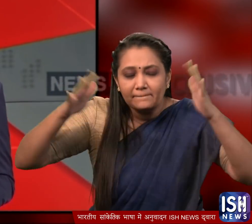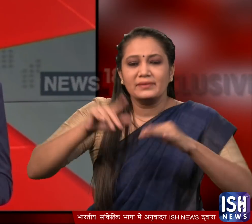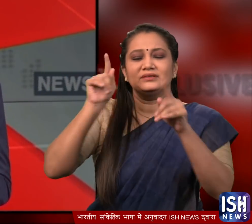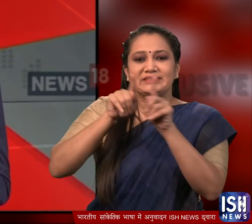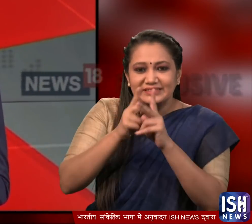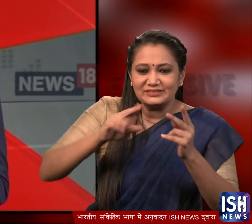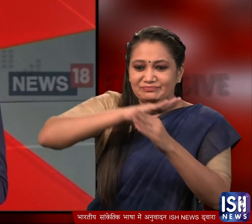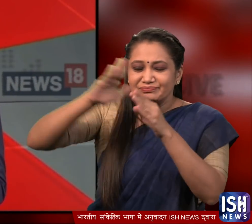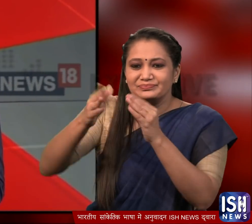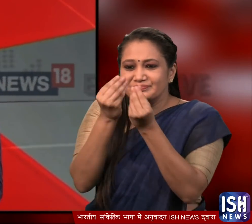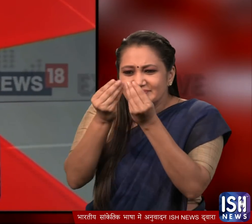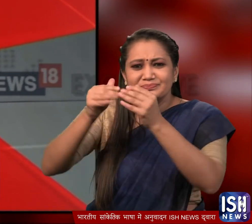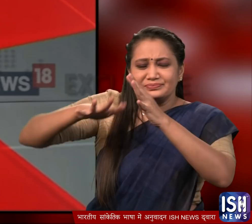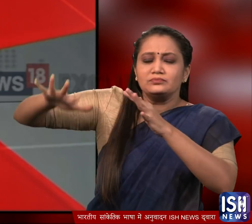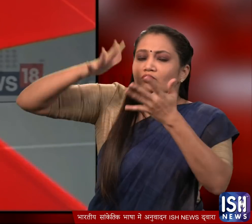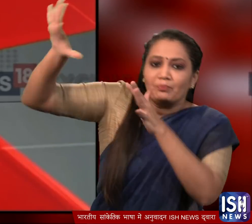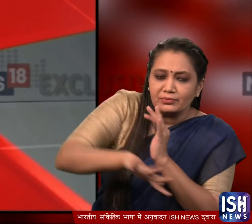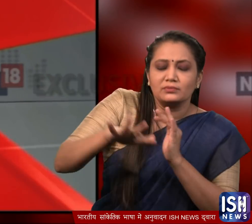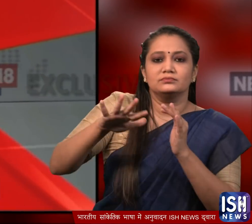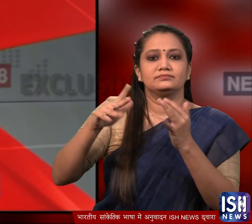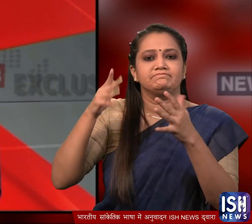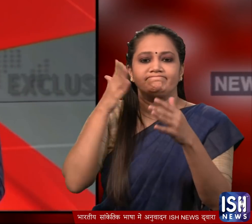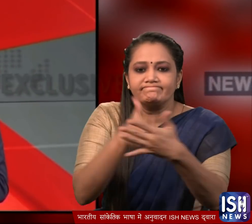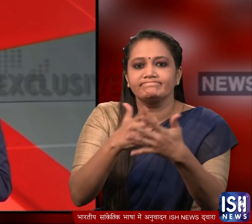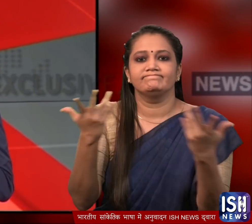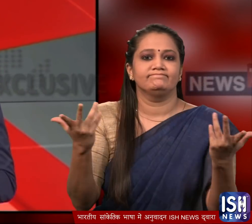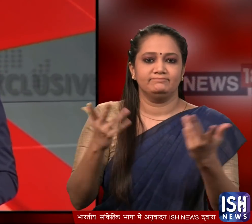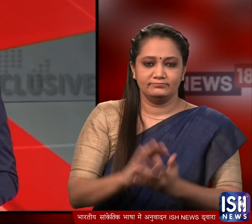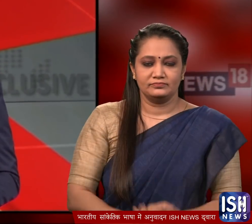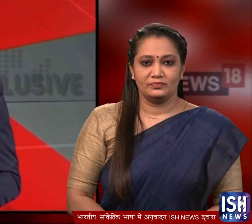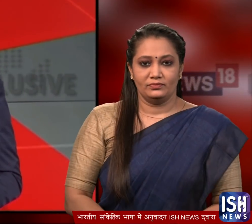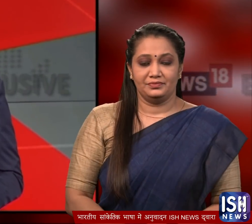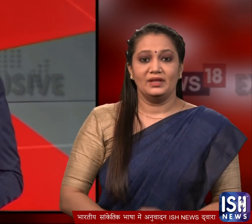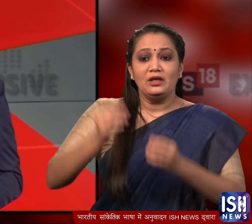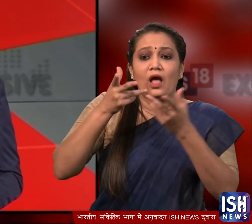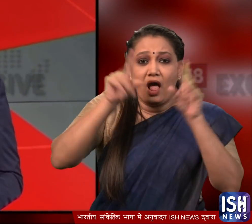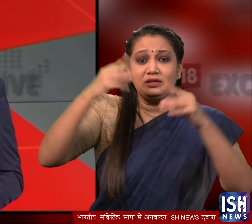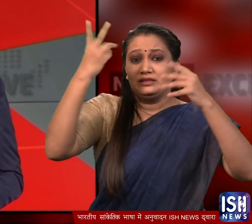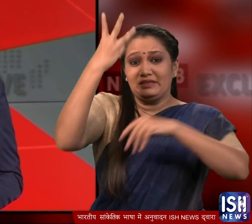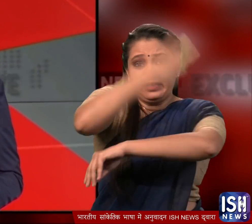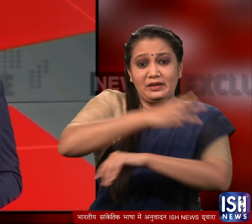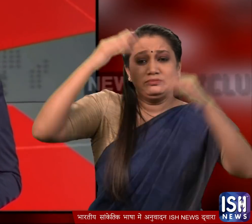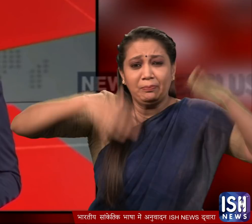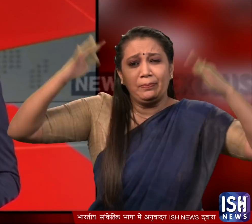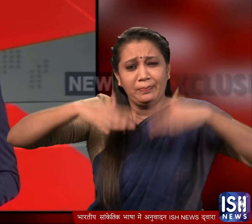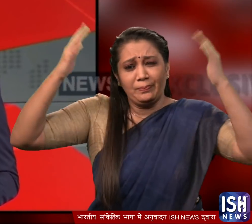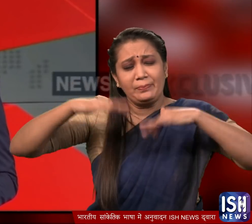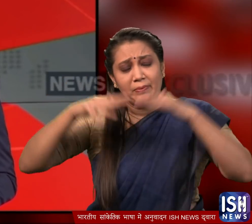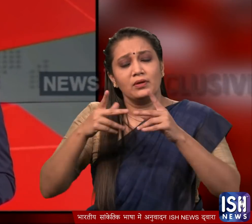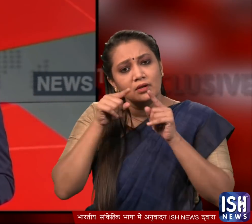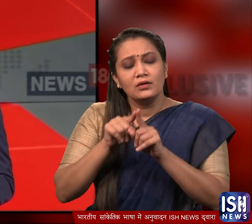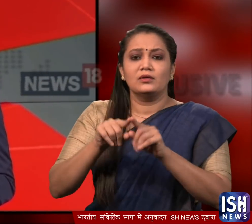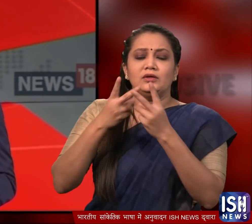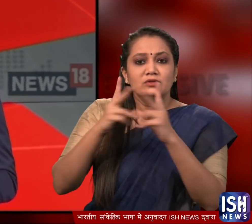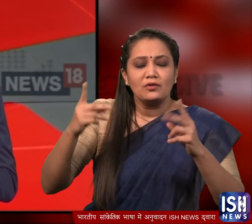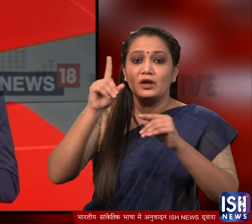होने पर हाईवे बनाने के लिए काटे गए पहाड़ की मिट्टी खिसकने लगती है और रास्ता बंद हो जाता है। बताया गया कि लगातार 3 दिन बारिश में जम्मू